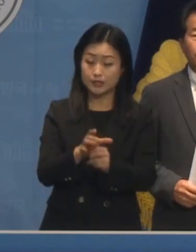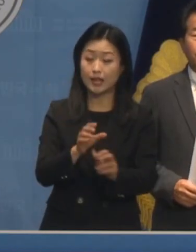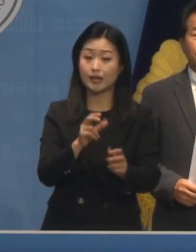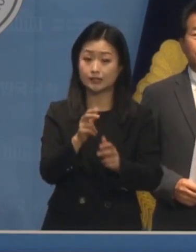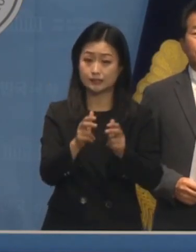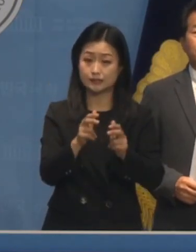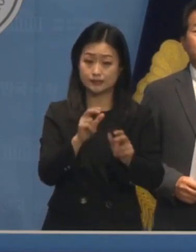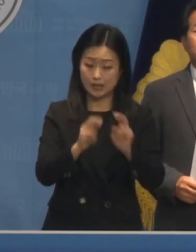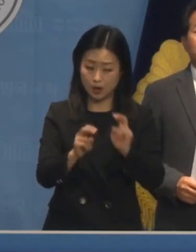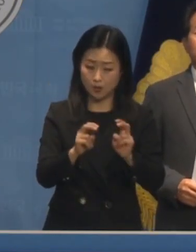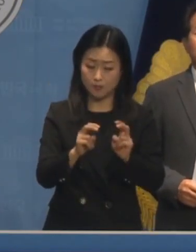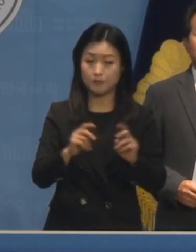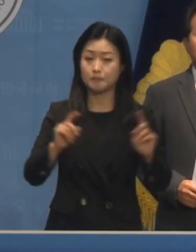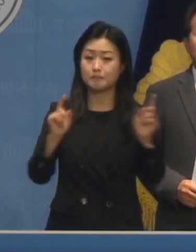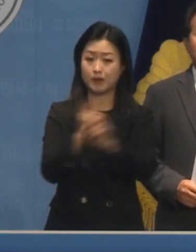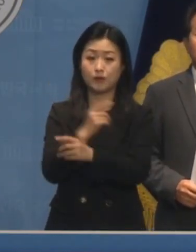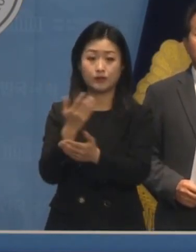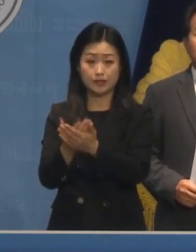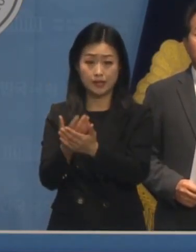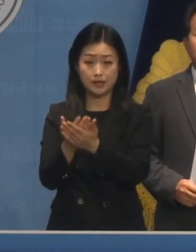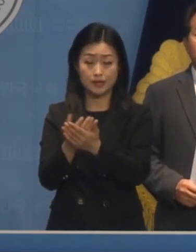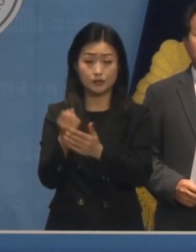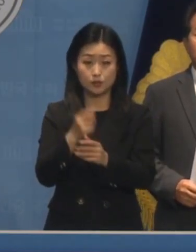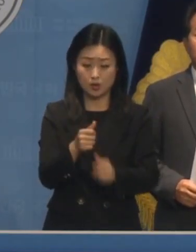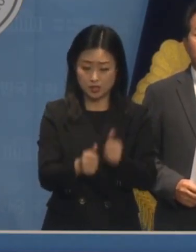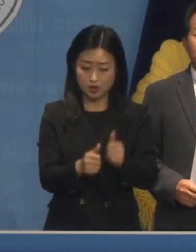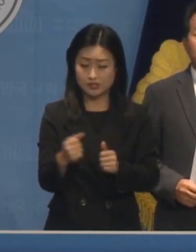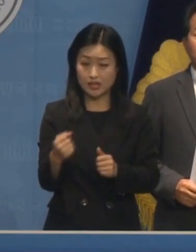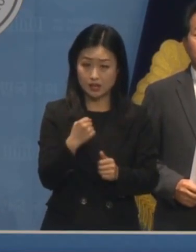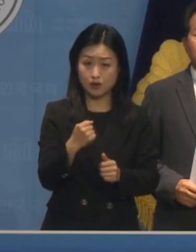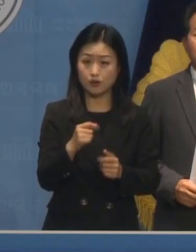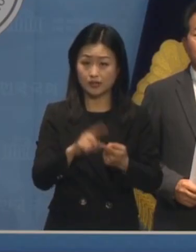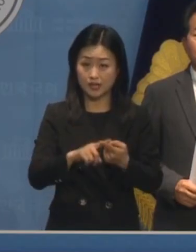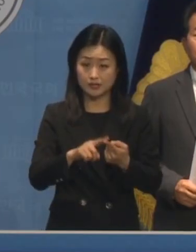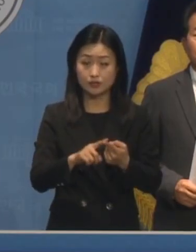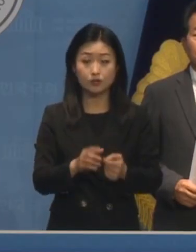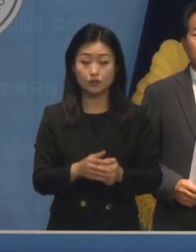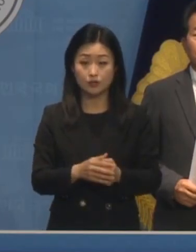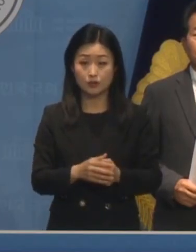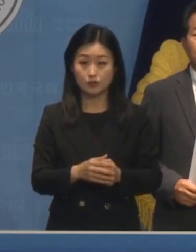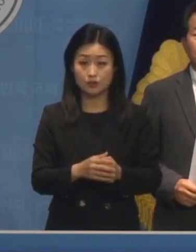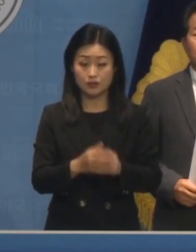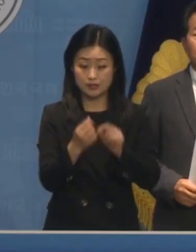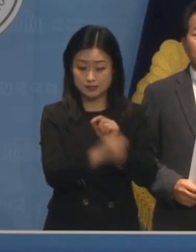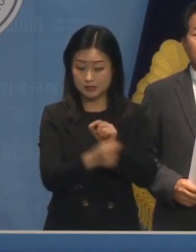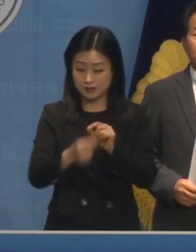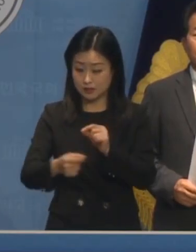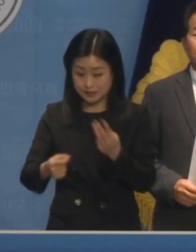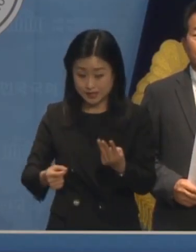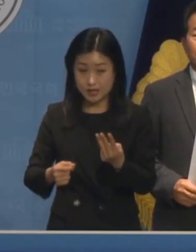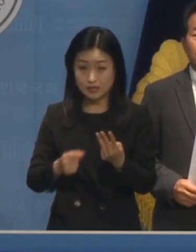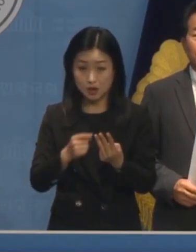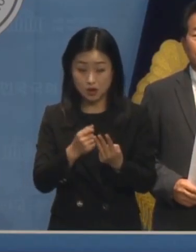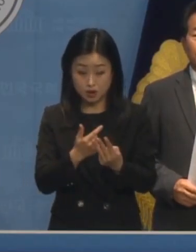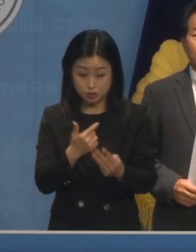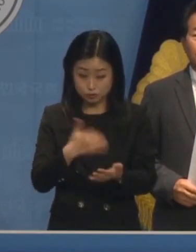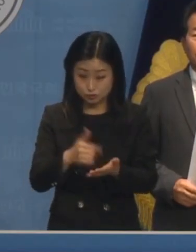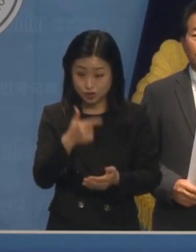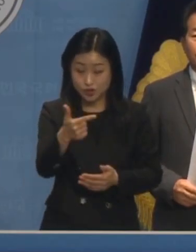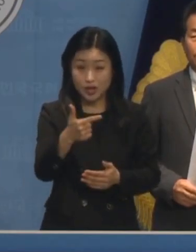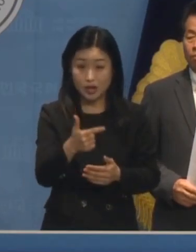구조 개선 및 자회사 경쟁력 강화 보고서 강화 보고서를 즉